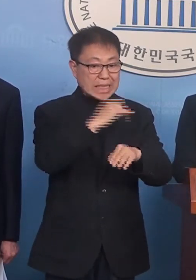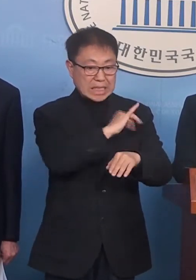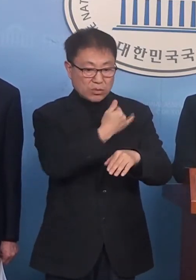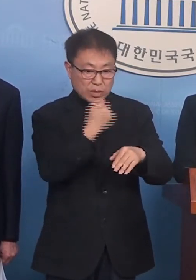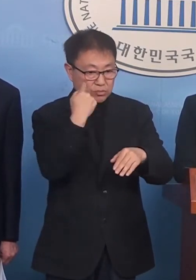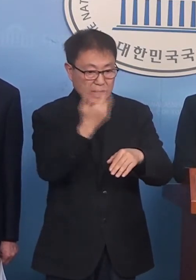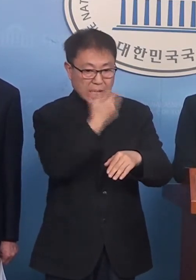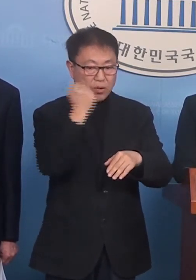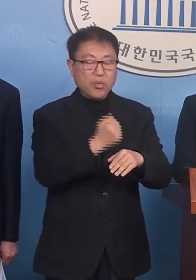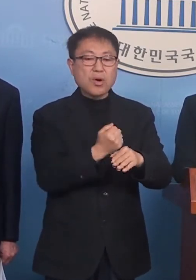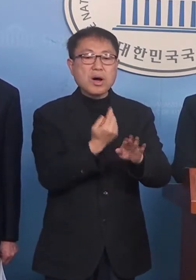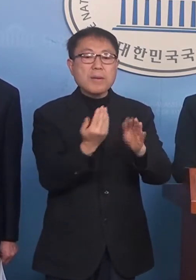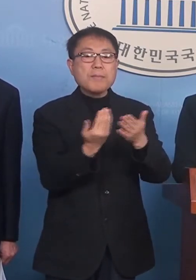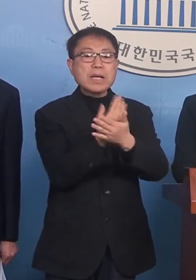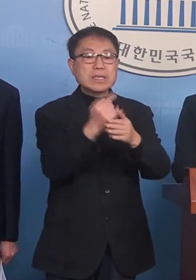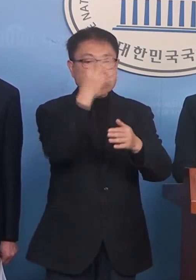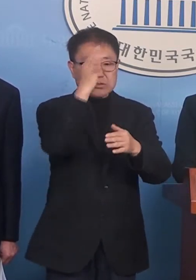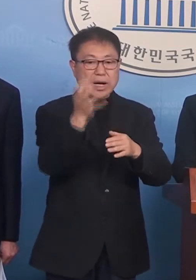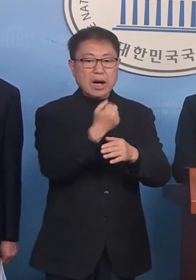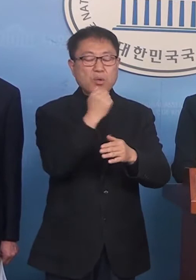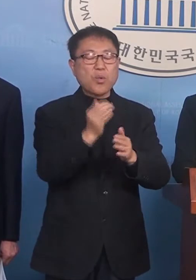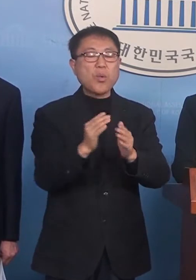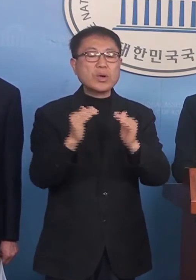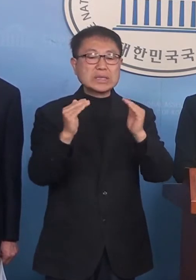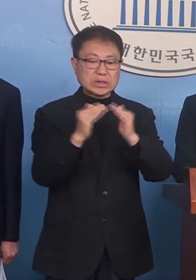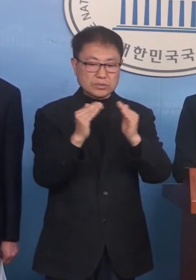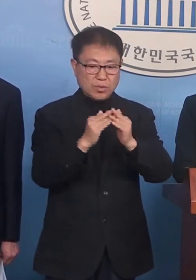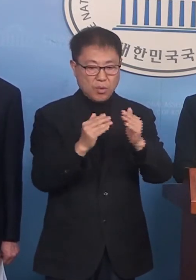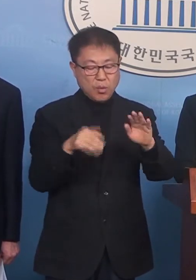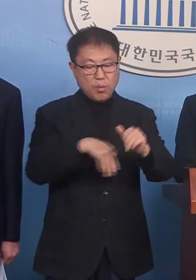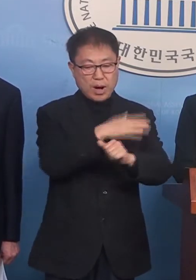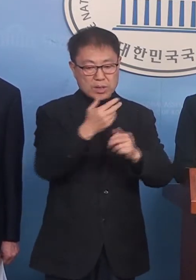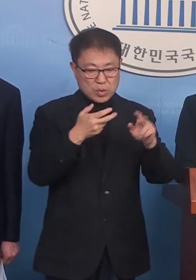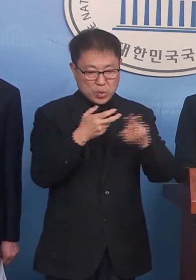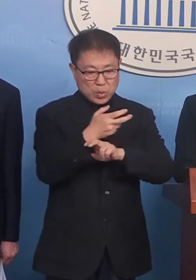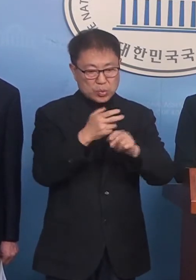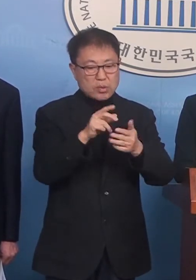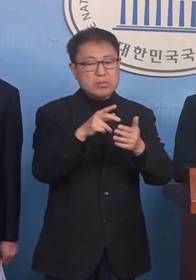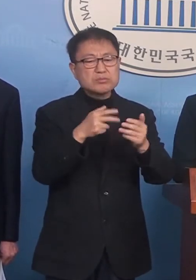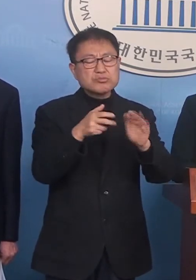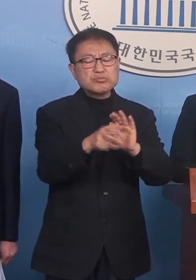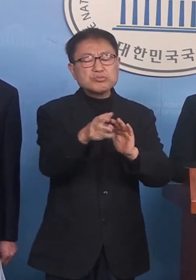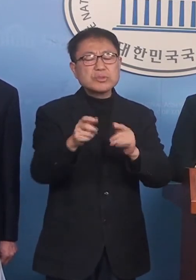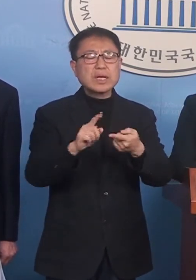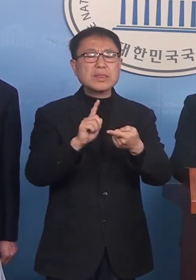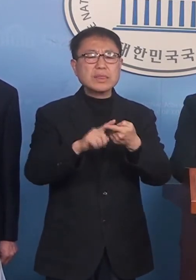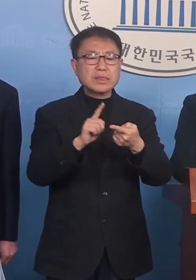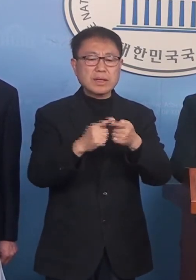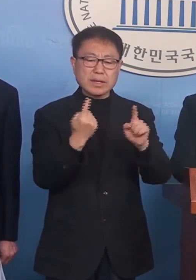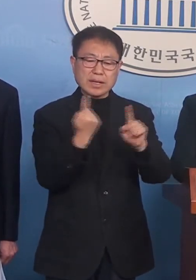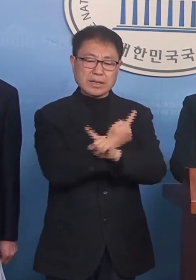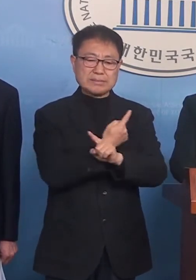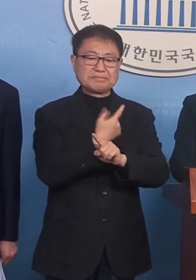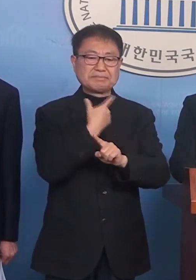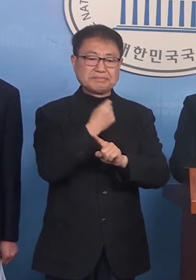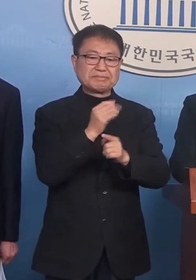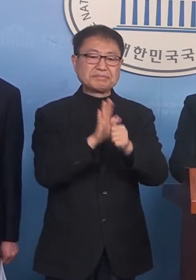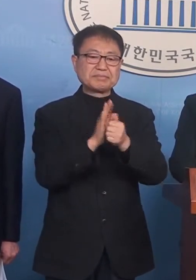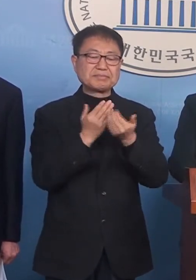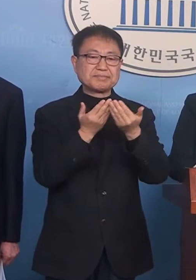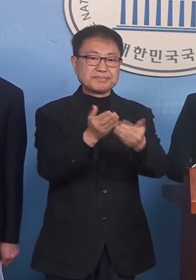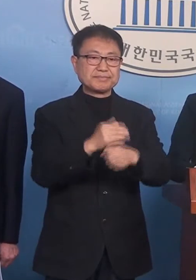눈으로 진보된 기술을 활용해 주거, 환경, 교통, 주차, 문화 인프라를 개선하도록